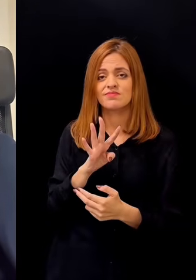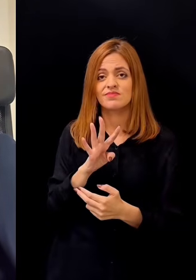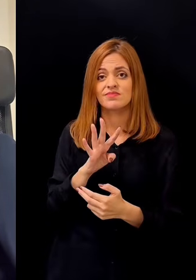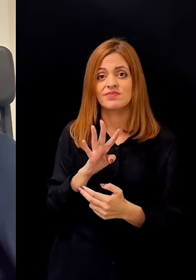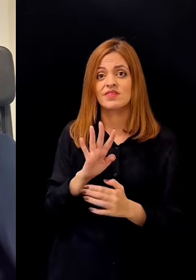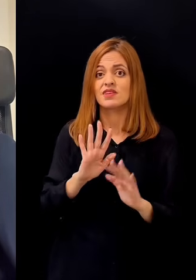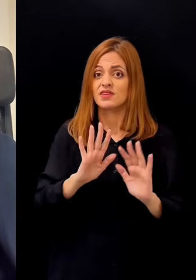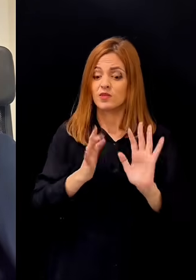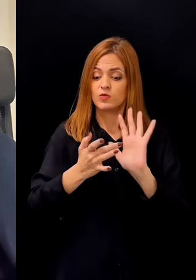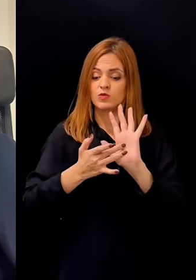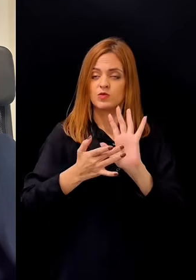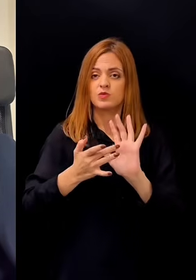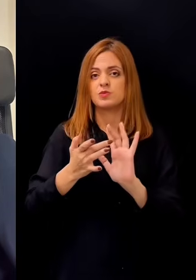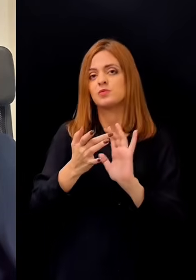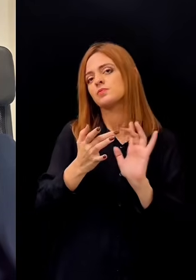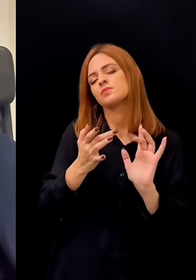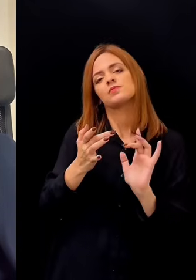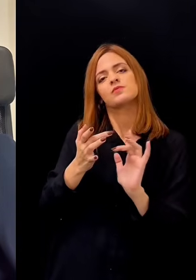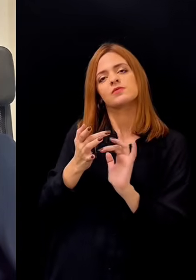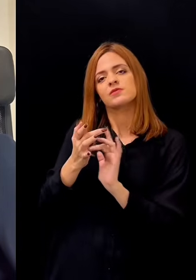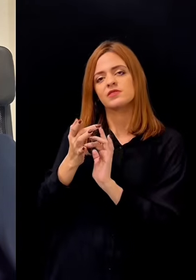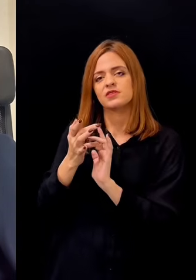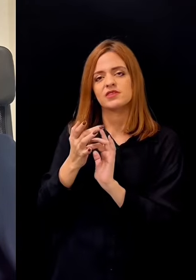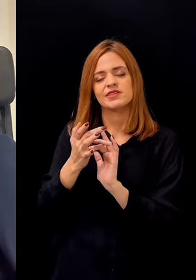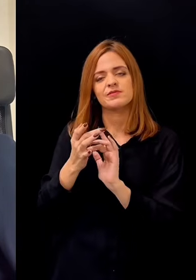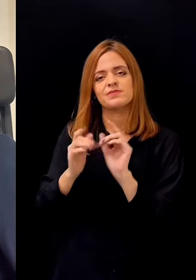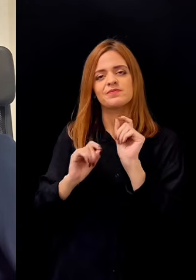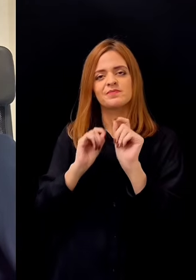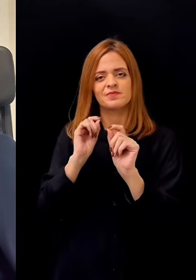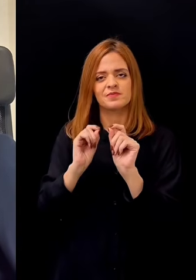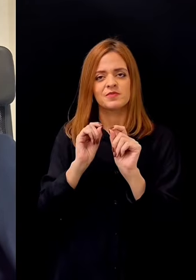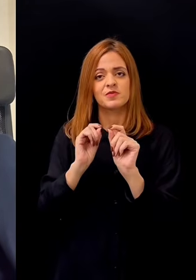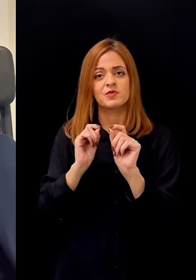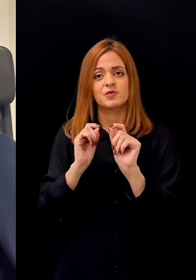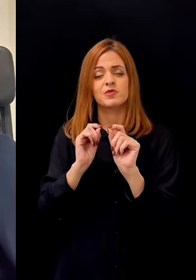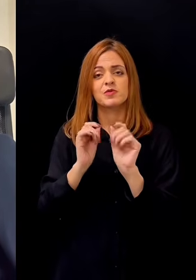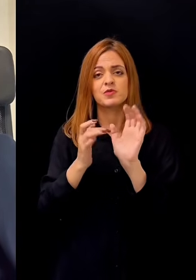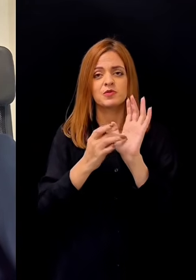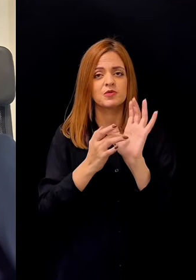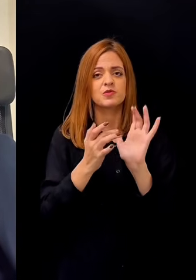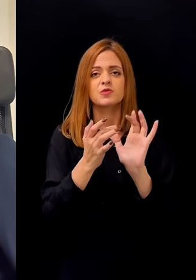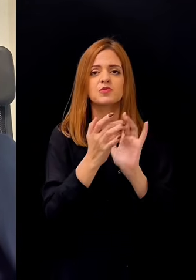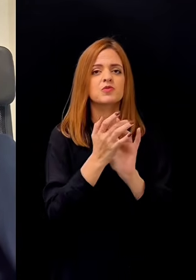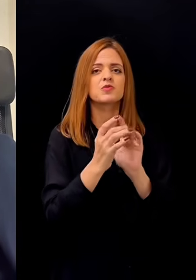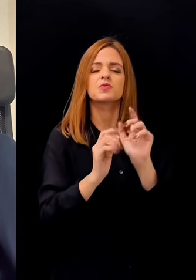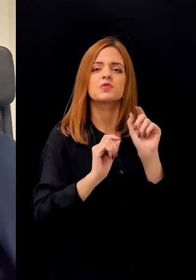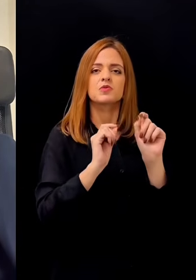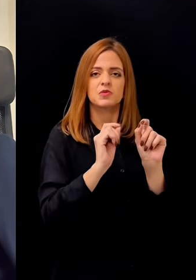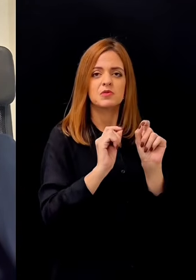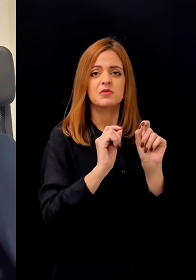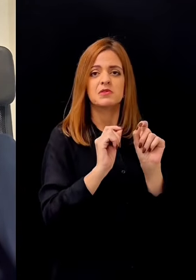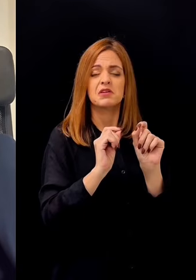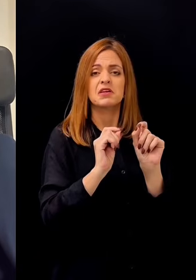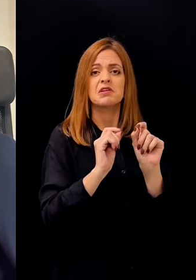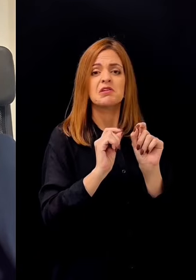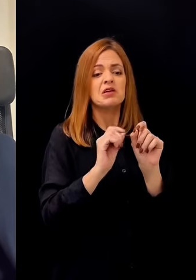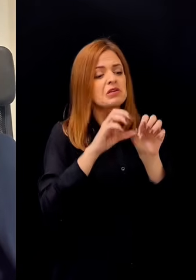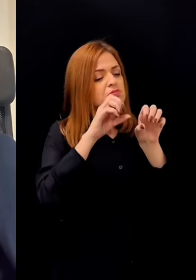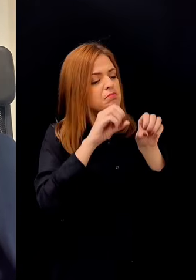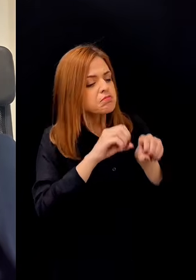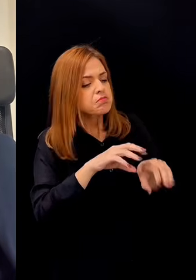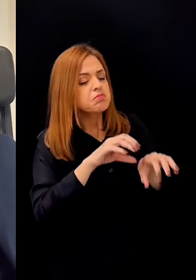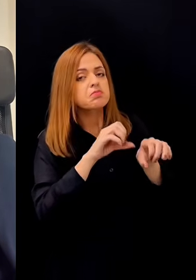Jesus, com muita paciência e presteza, lhe